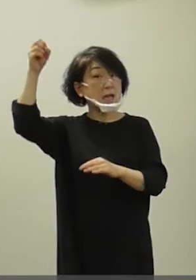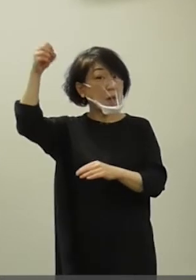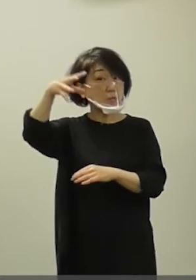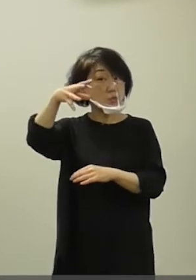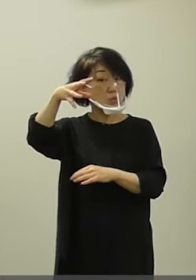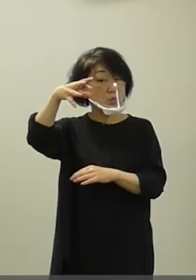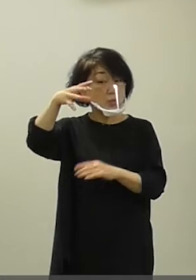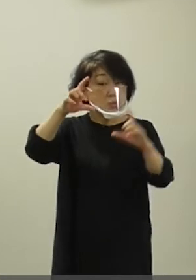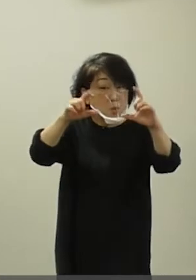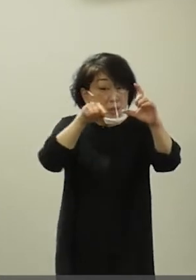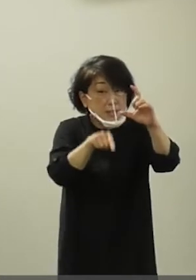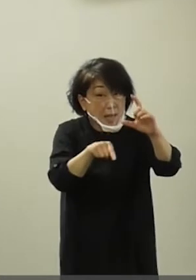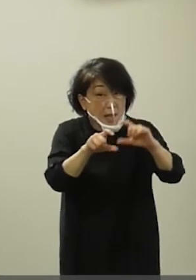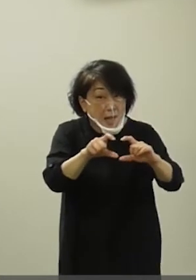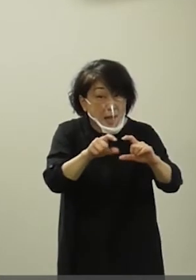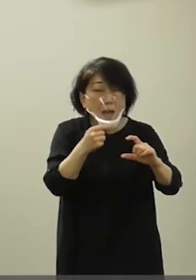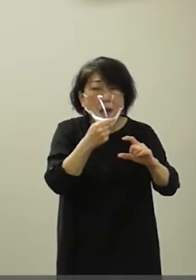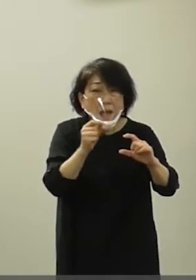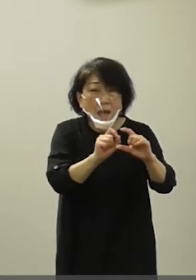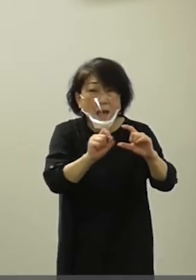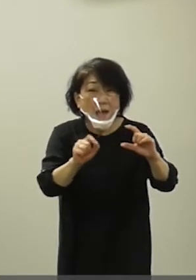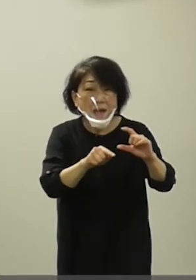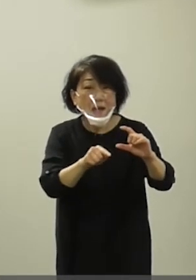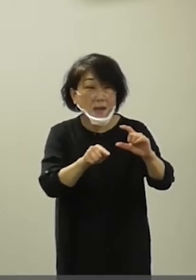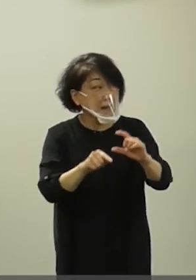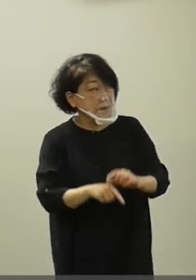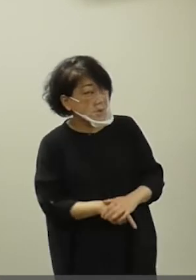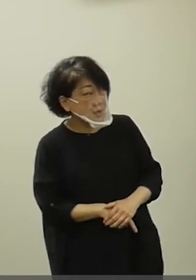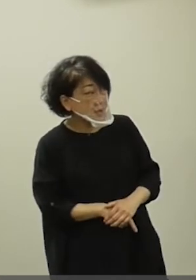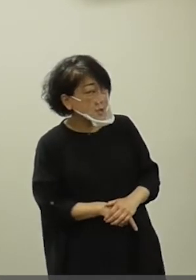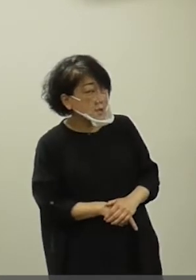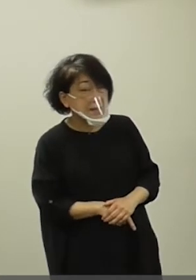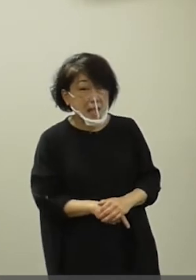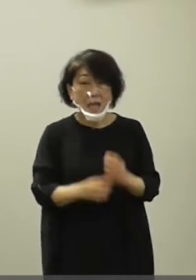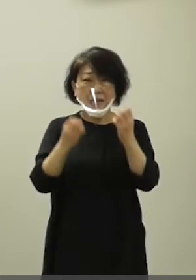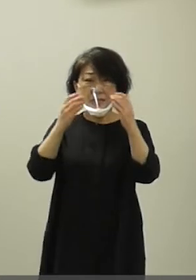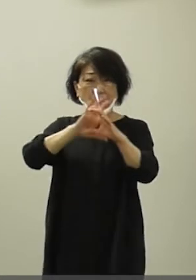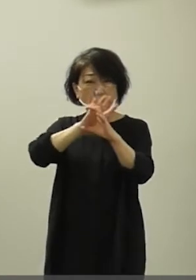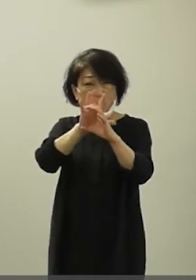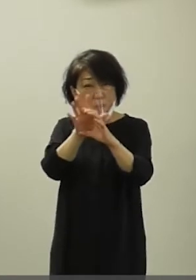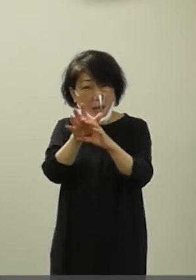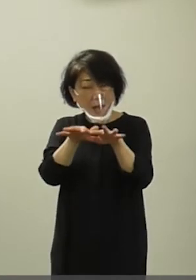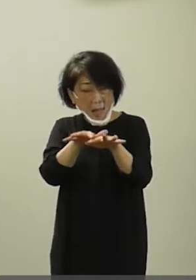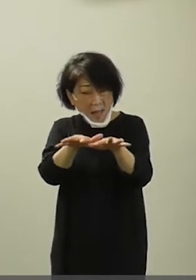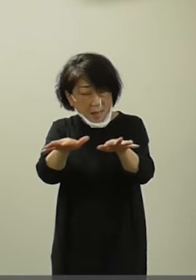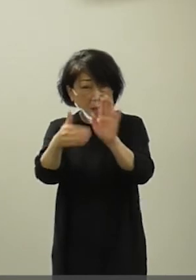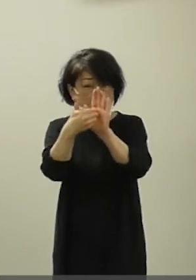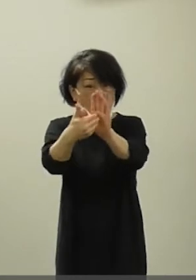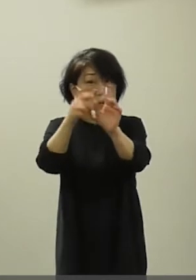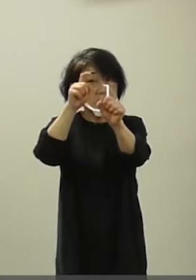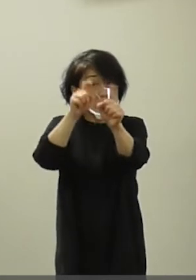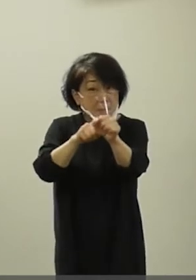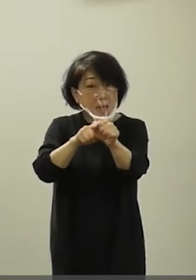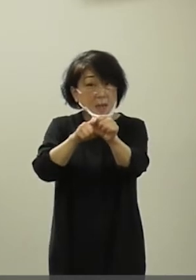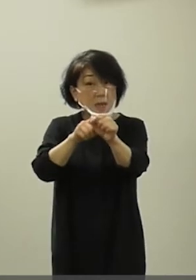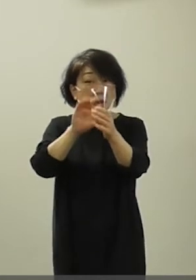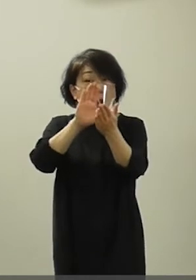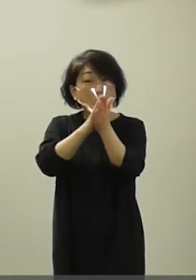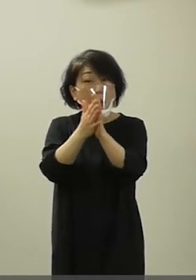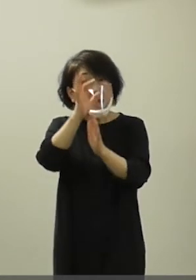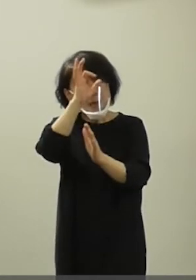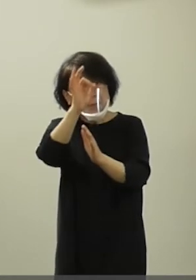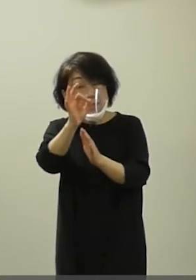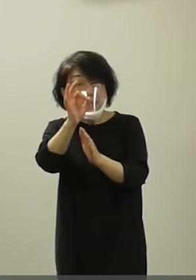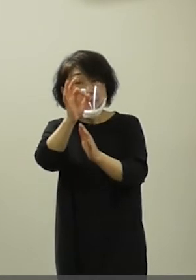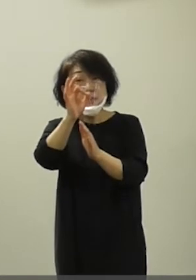をしたのともに赤がちでですね滋賀ところが月感染拡大防止をそれを行う人と思うい